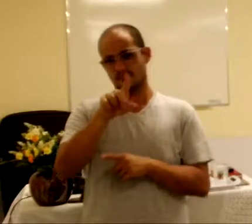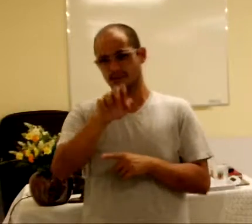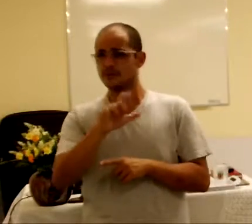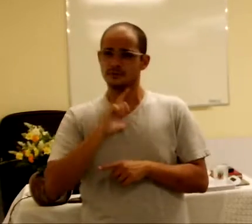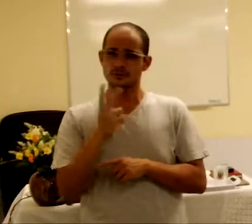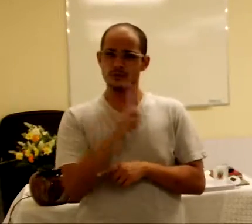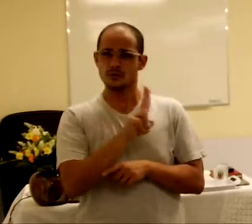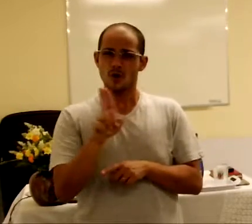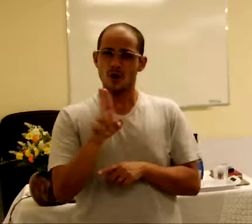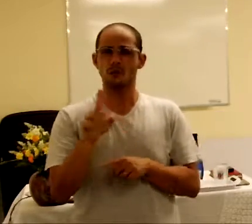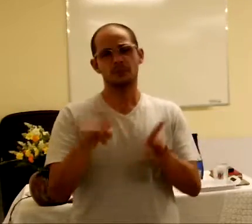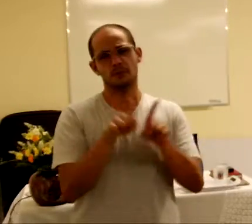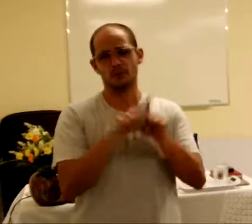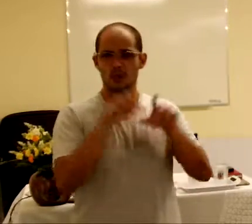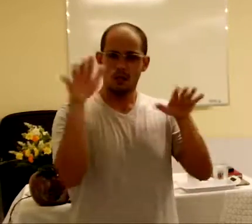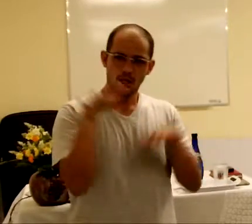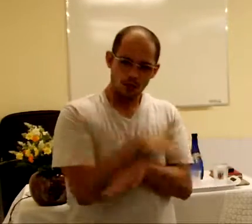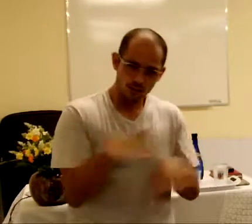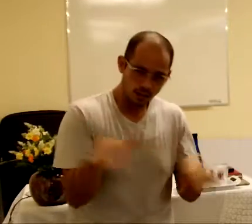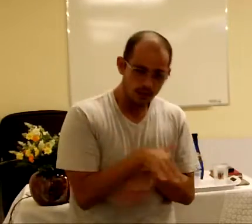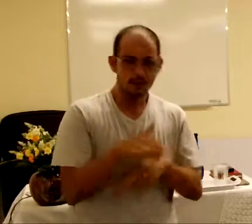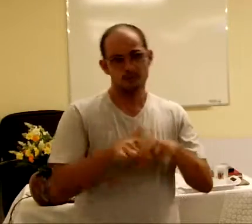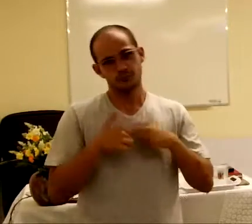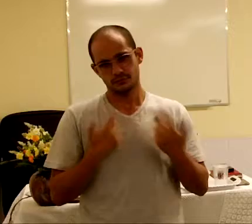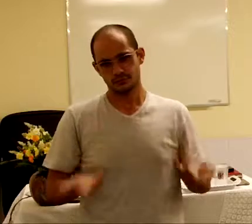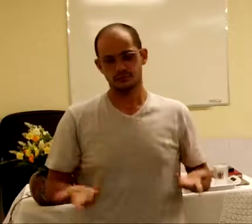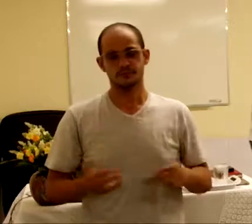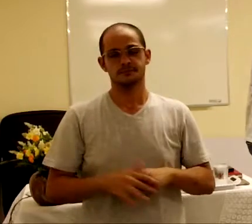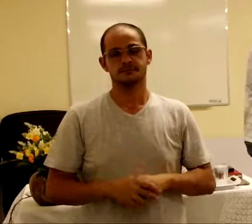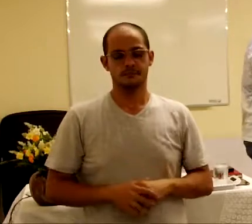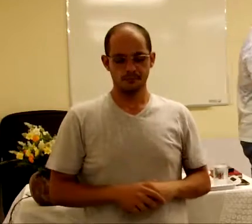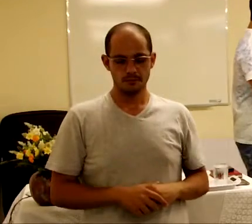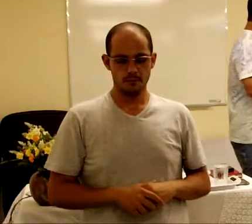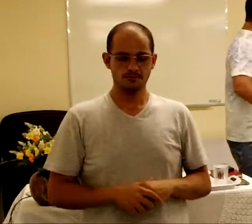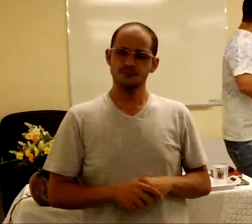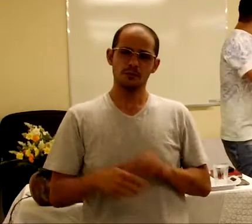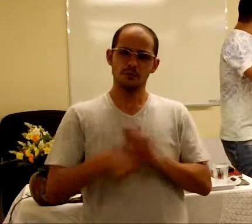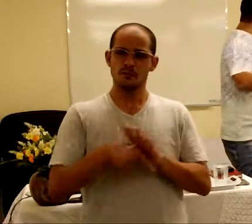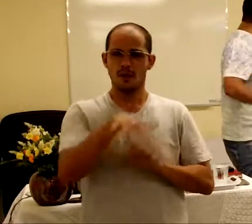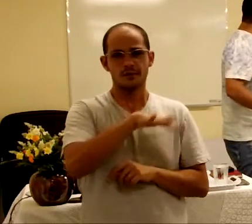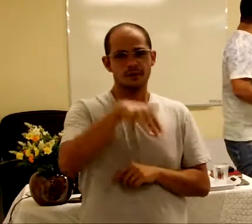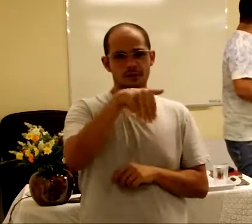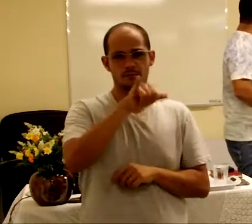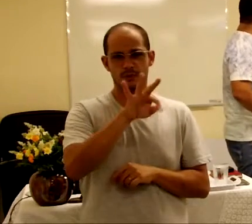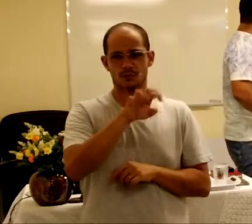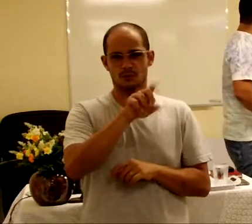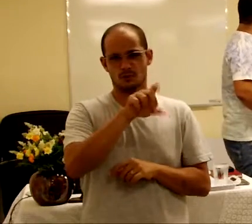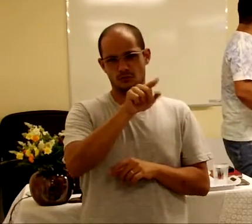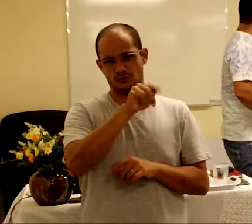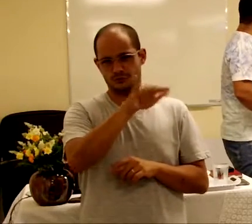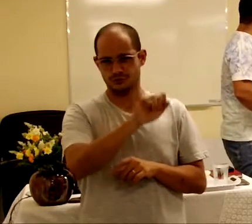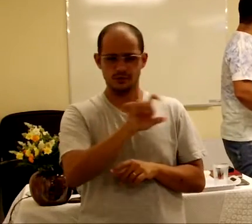e sendo cultuados. Né? Vocês sabem disso, né? Isso acontece muito. Nas mitologias aí das várias sociedades, por exemplo.